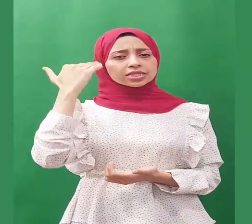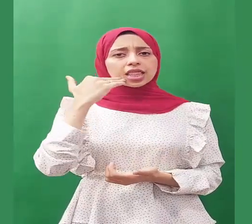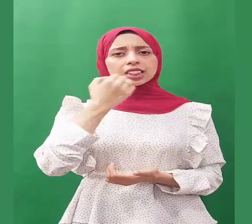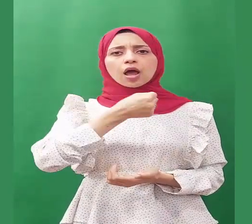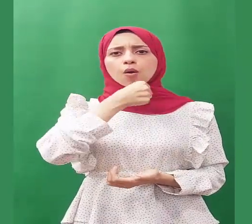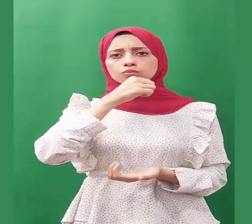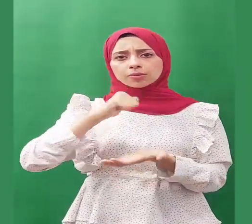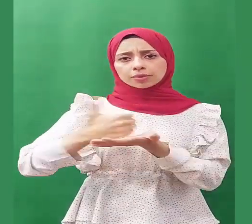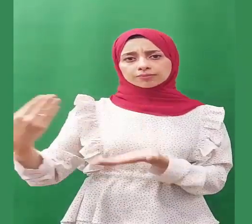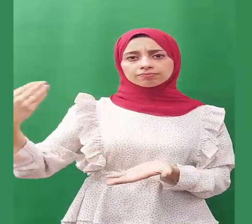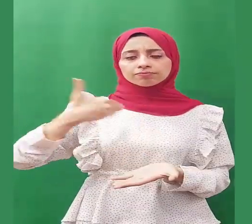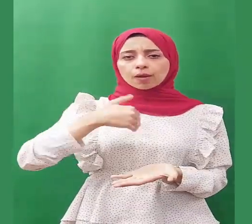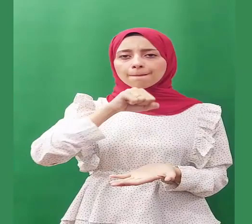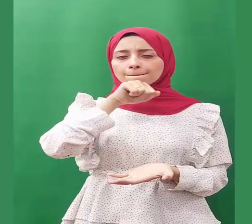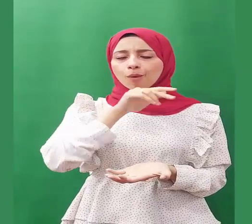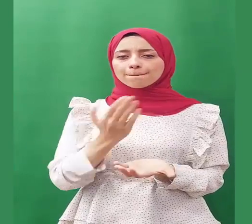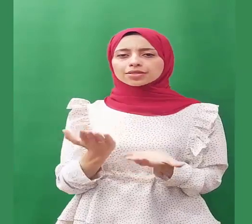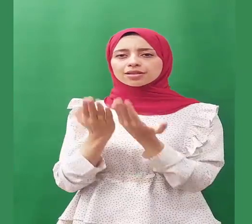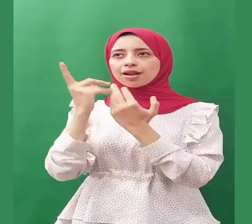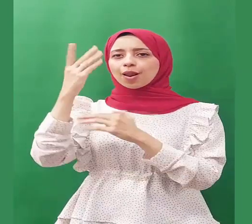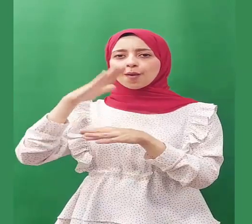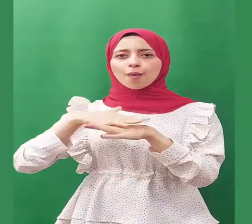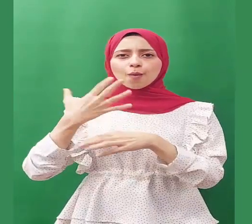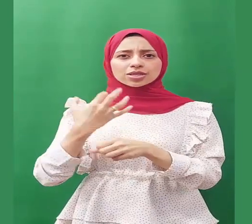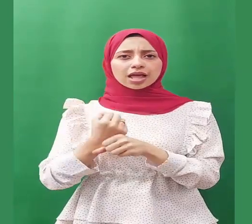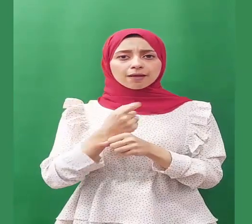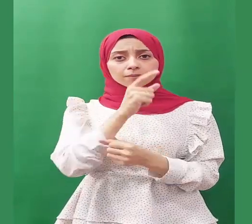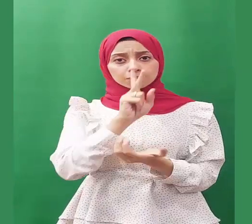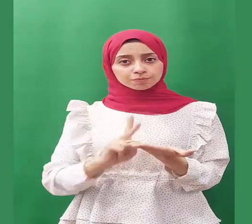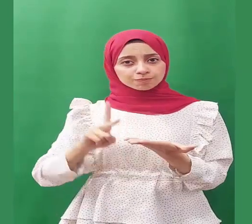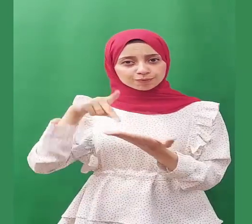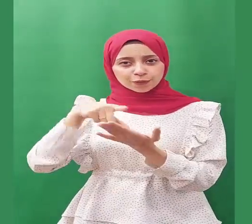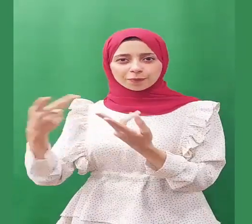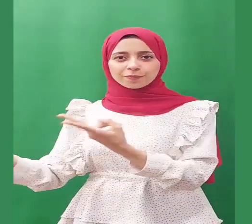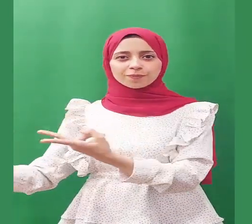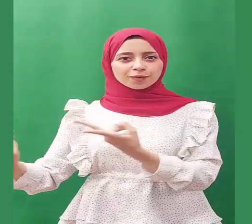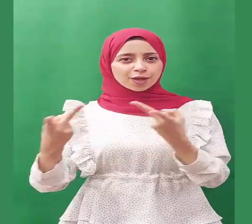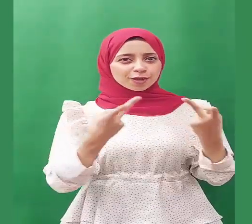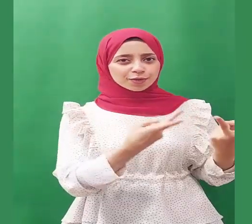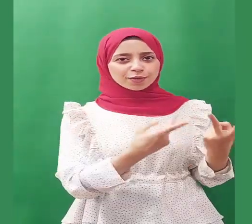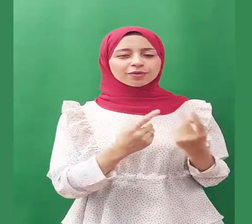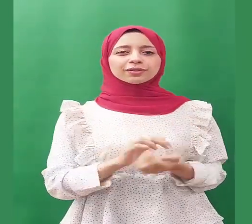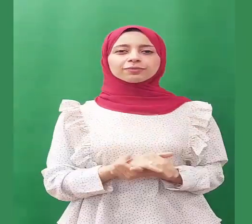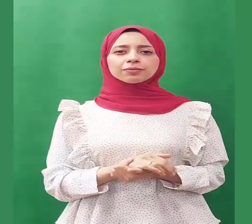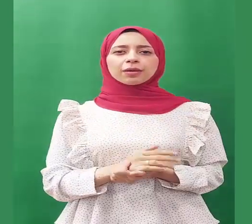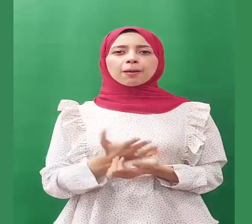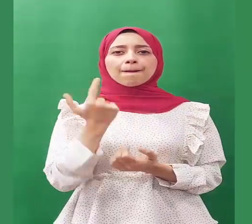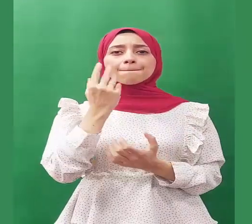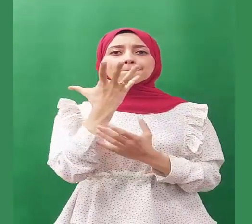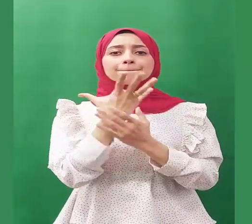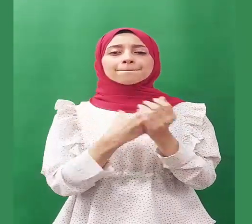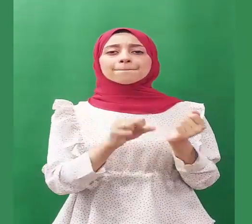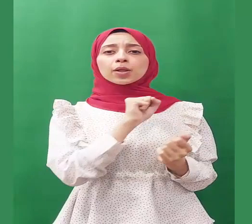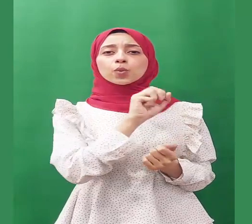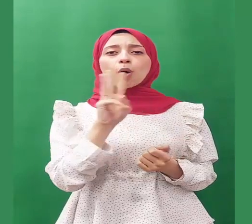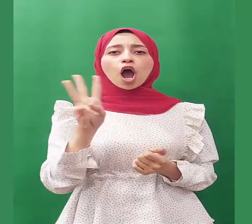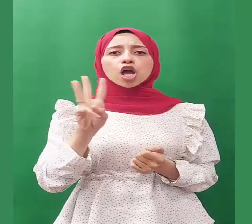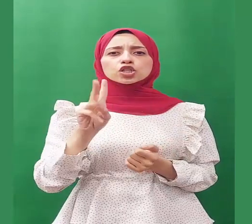تزوره صلى الله عليه وسلم فيقوم لها ويكرموا افادتها فلما سالته السيده عائشه عن